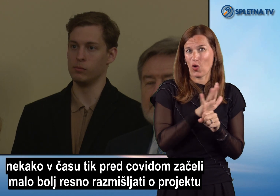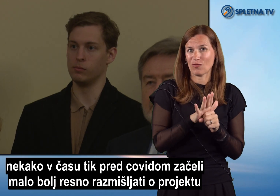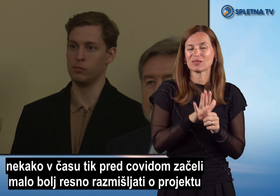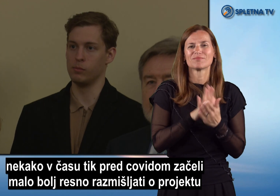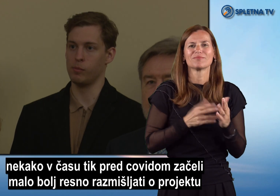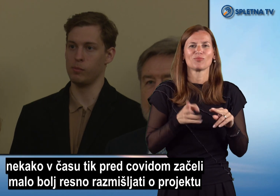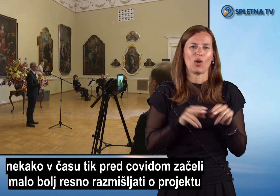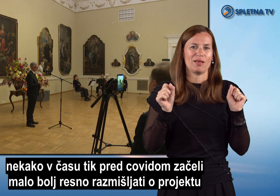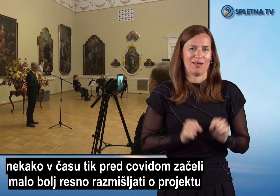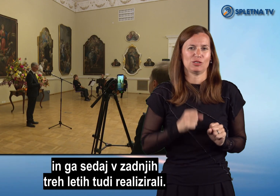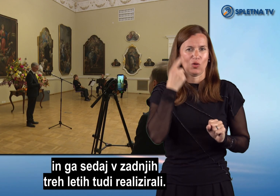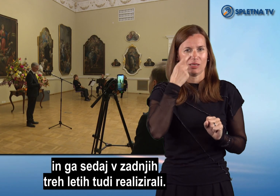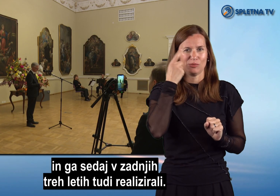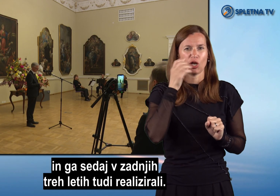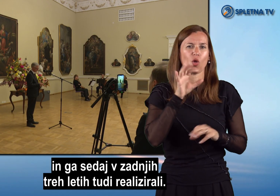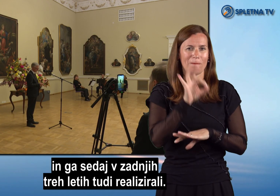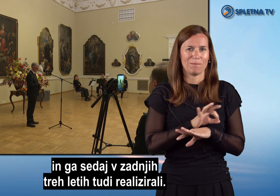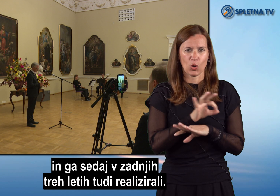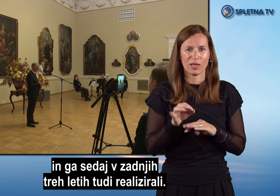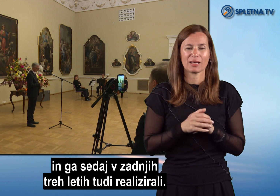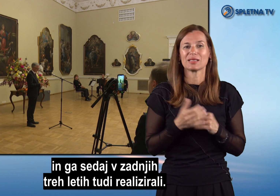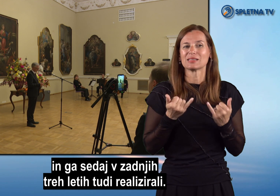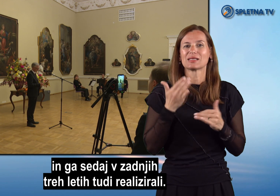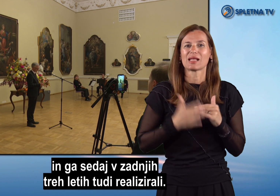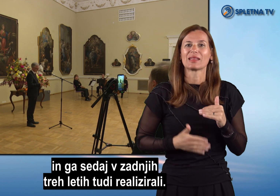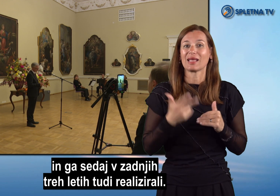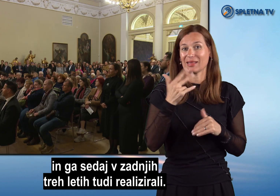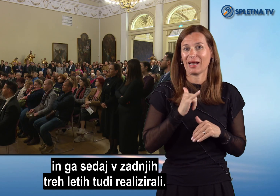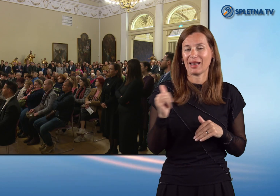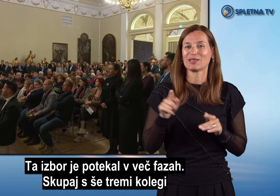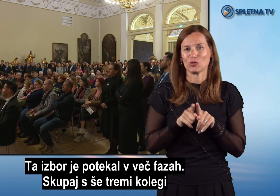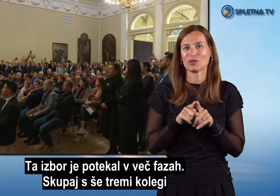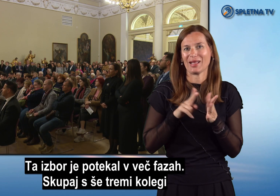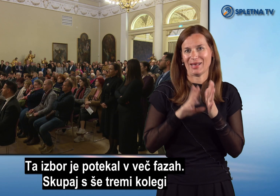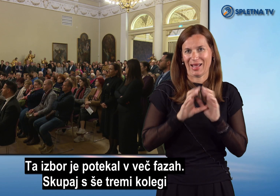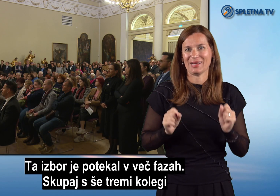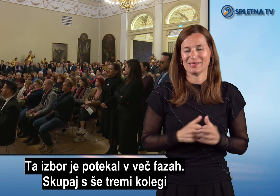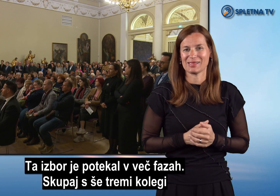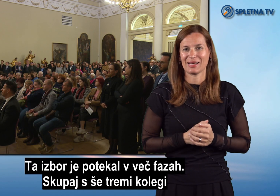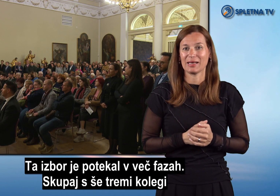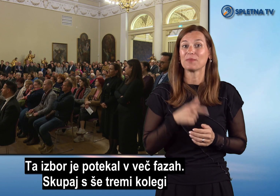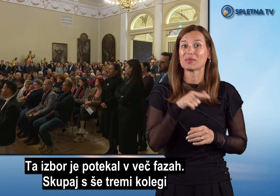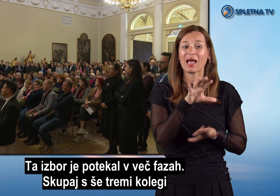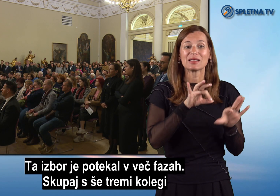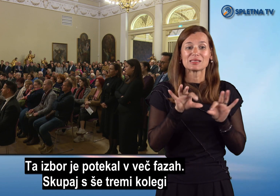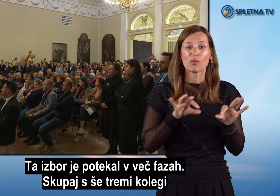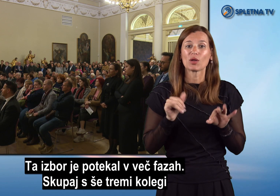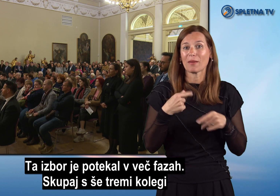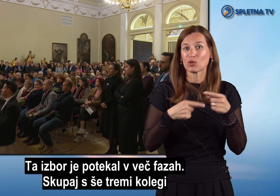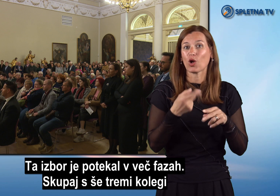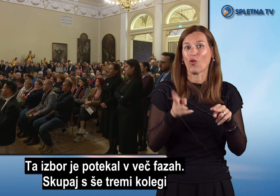začeli malo bolj resno razmišljati o projektu in ga zdaj v zadnjih 3 letih tudi realizirali. Ja, ta izbor je potekal v več